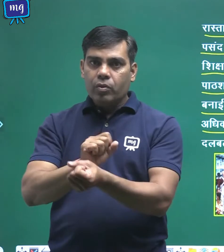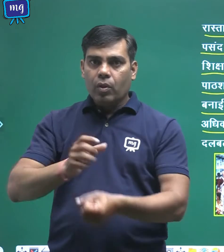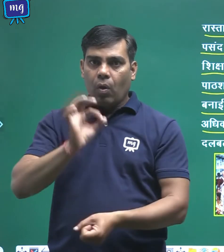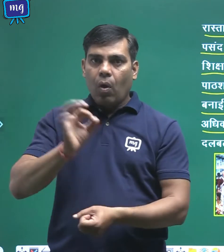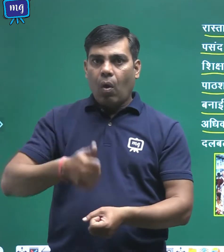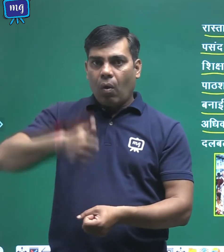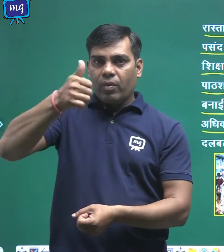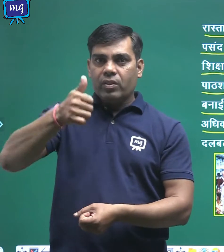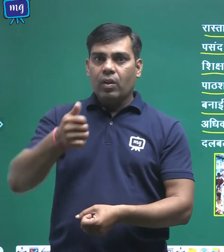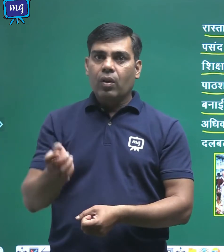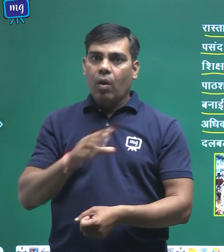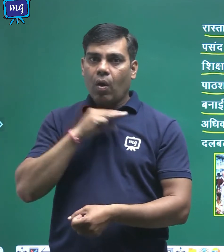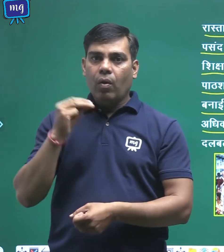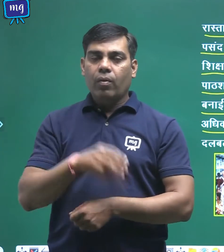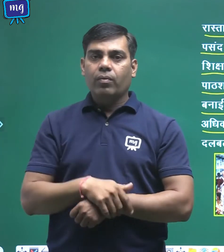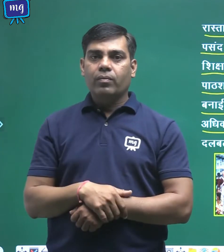और